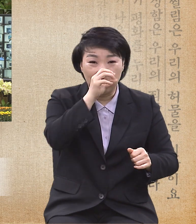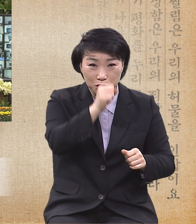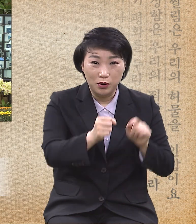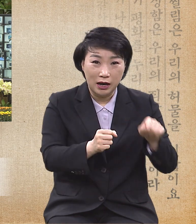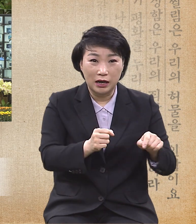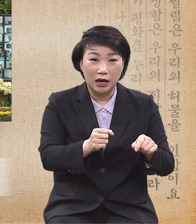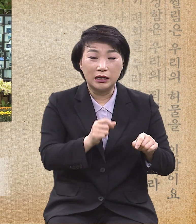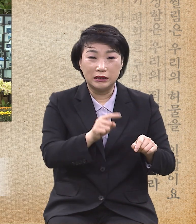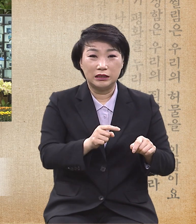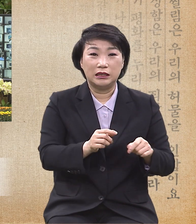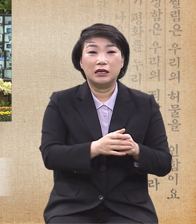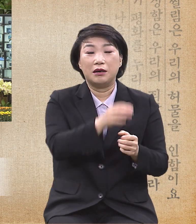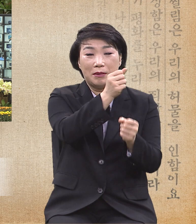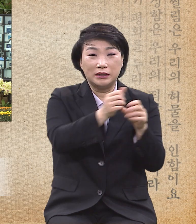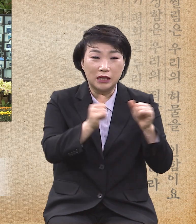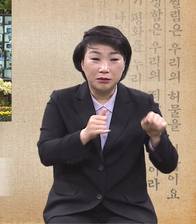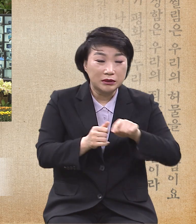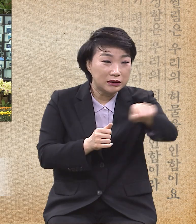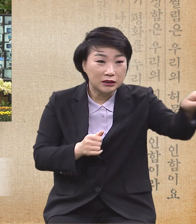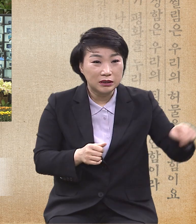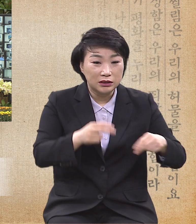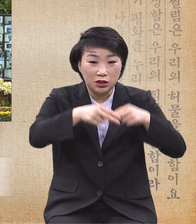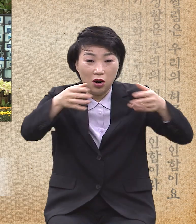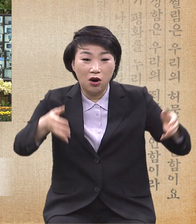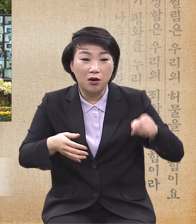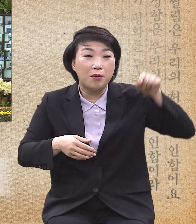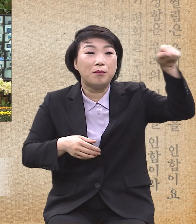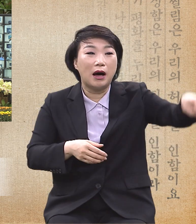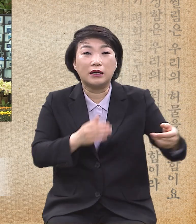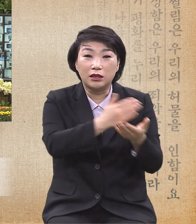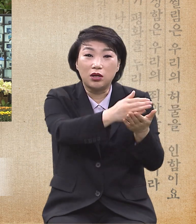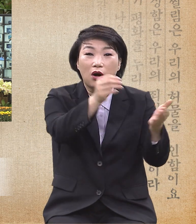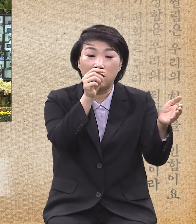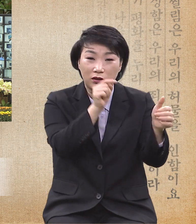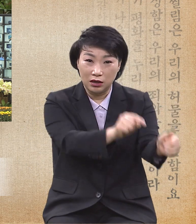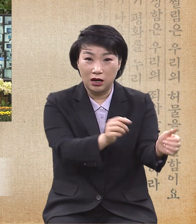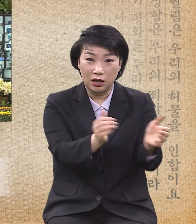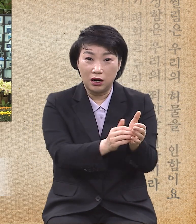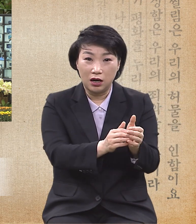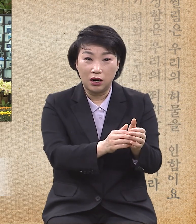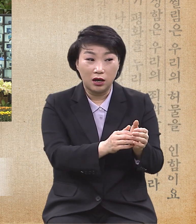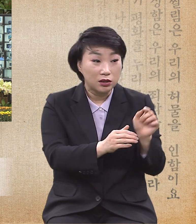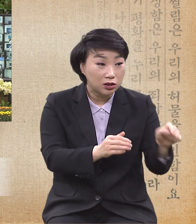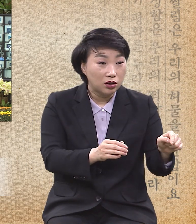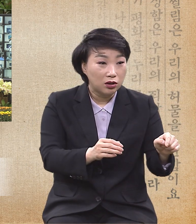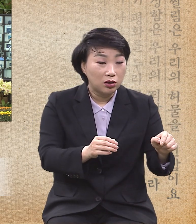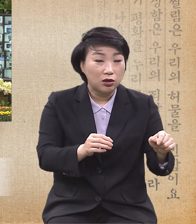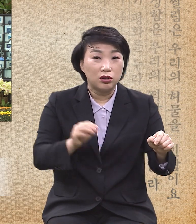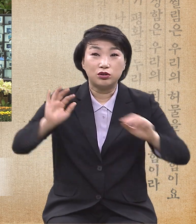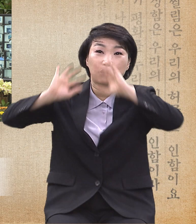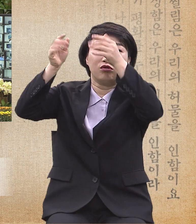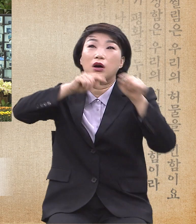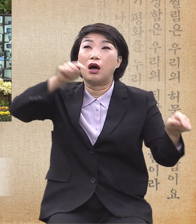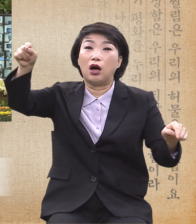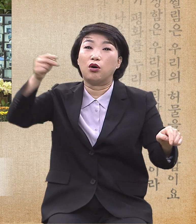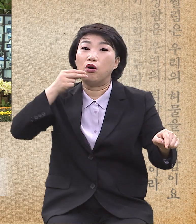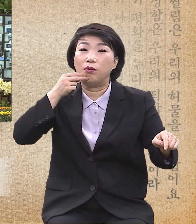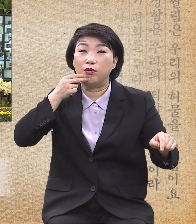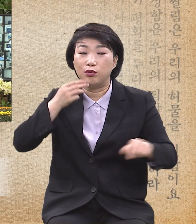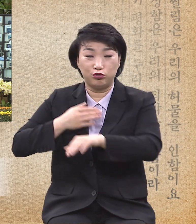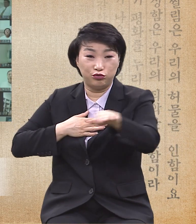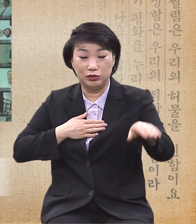좋아하며 지어내는 자마다 성받게 있으리라. 천국에 못 간다 이 말입니다. 응?